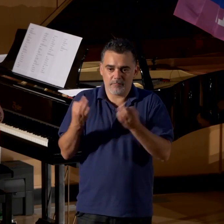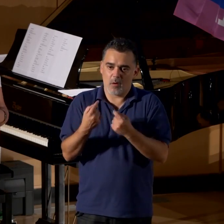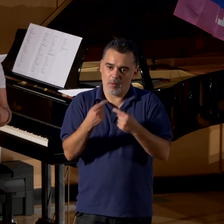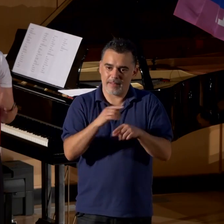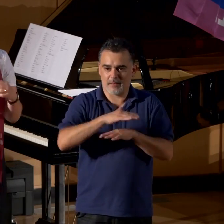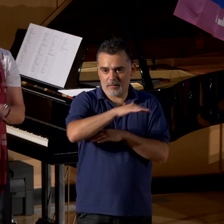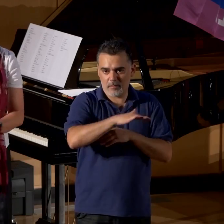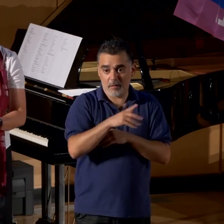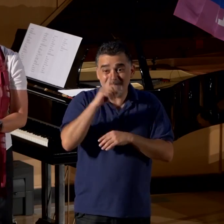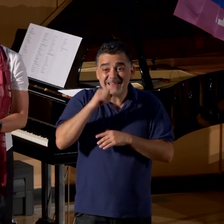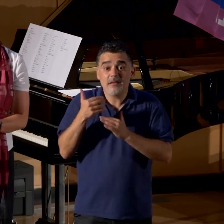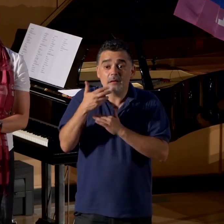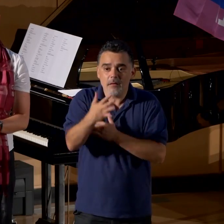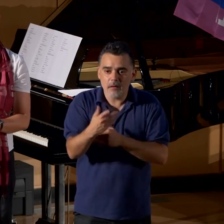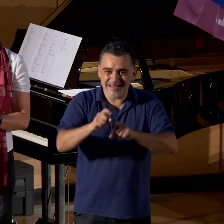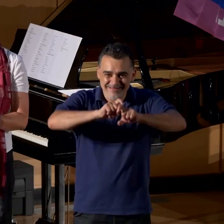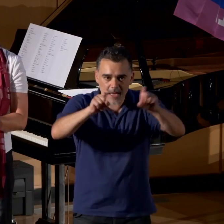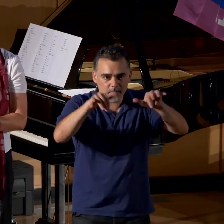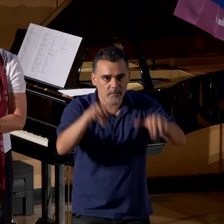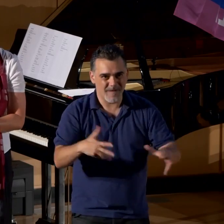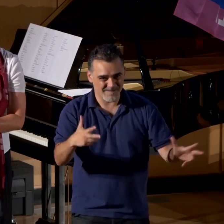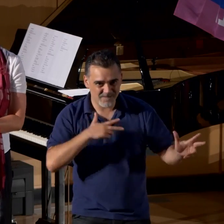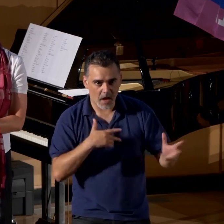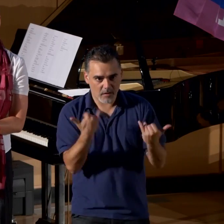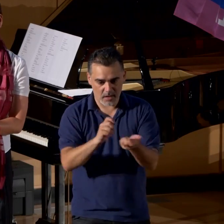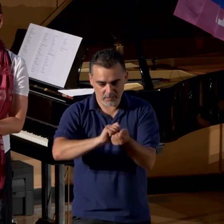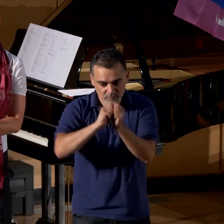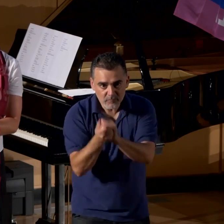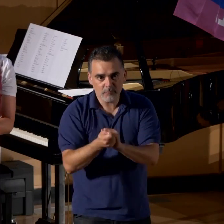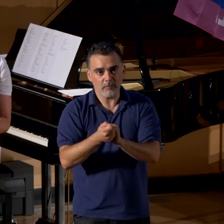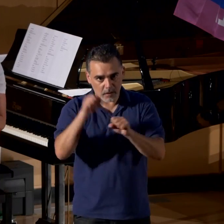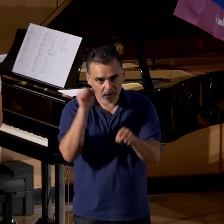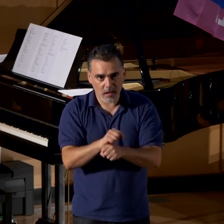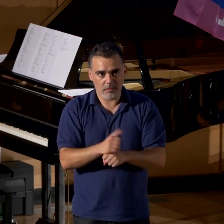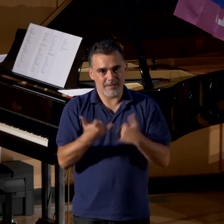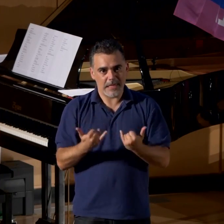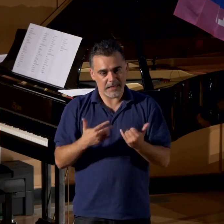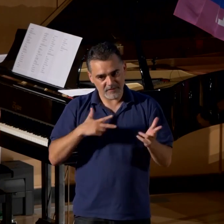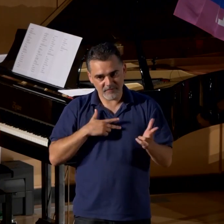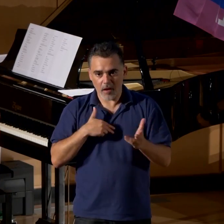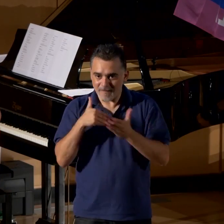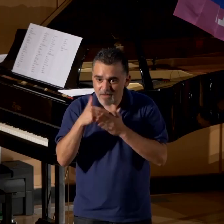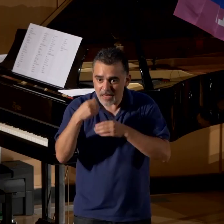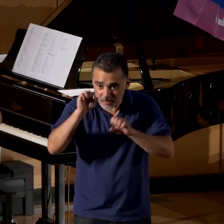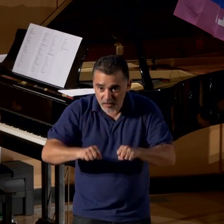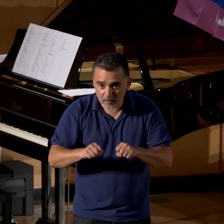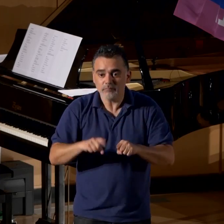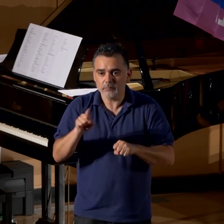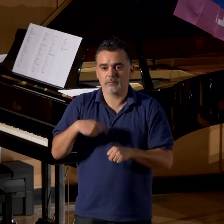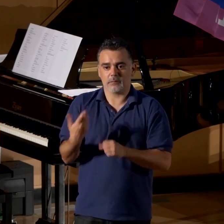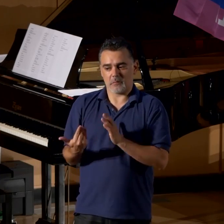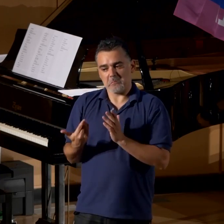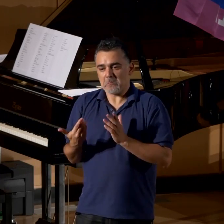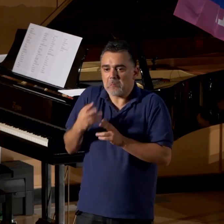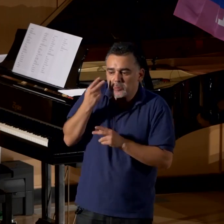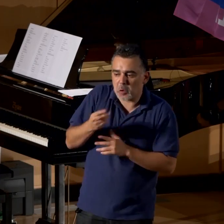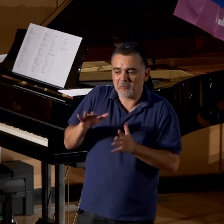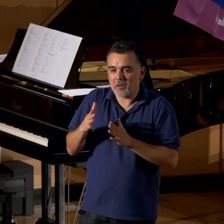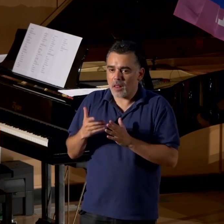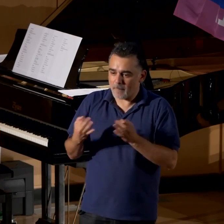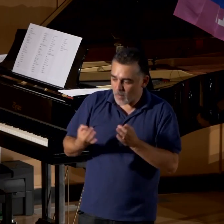Dinge abarbeiten können, die wirklich anstehen und wo wir echt mal einen Schritt weiterkommen wollen, dann können wir auch gucken, was wir